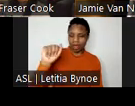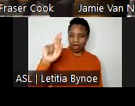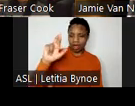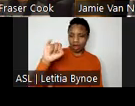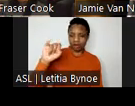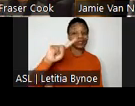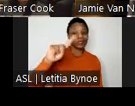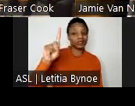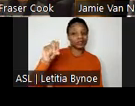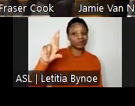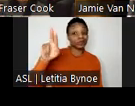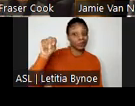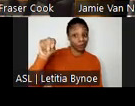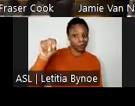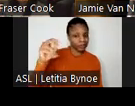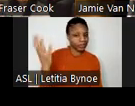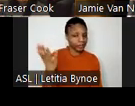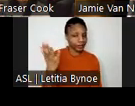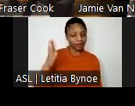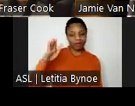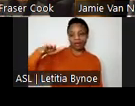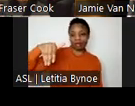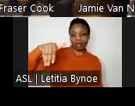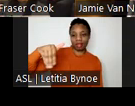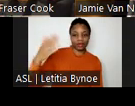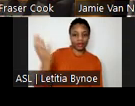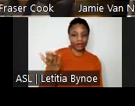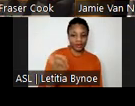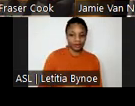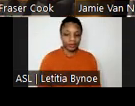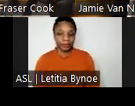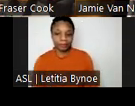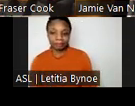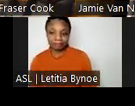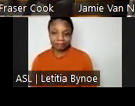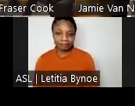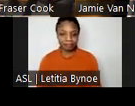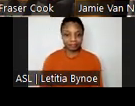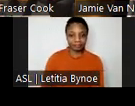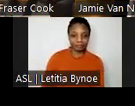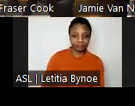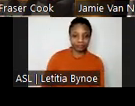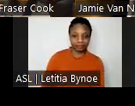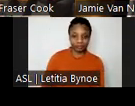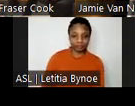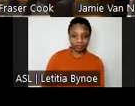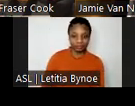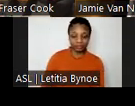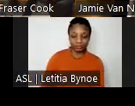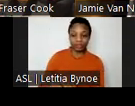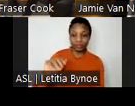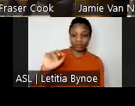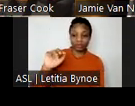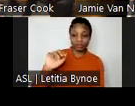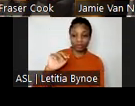sofí se ha unido no parece que no todavía Ah